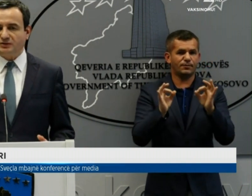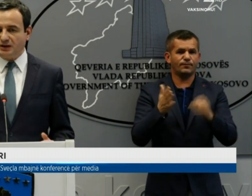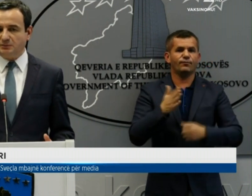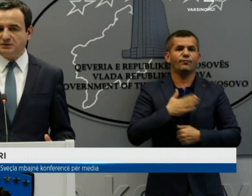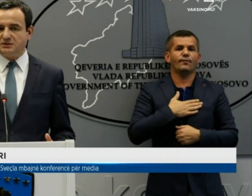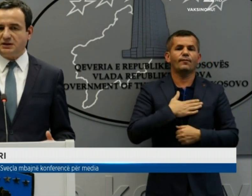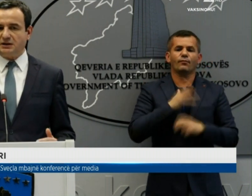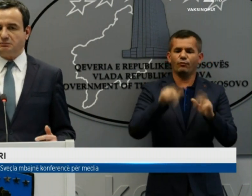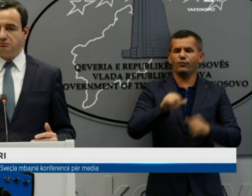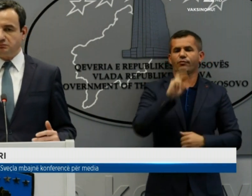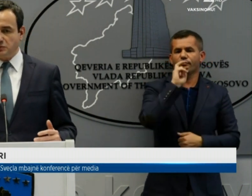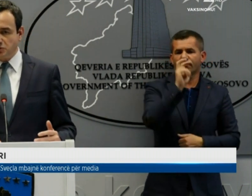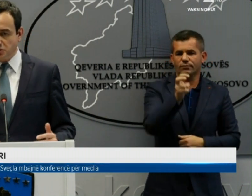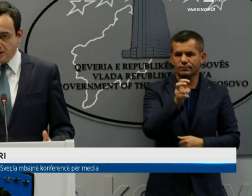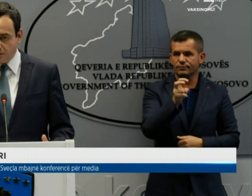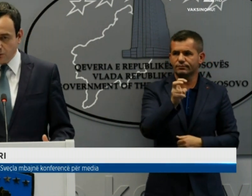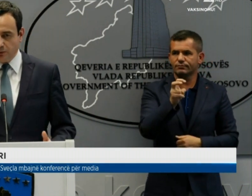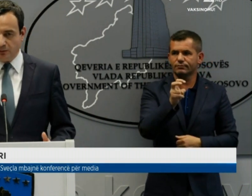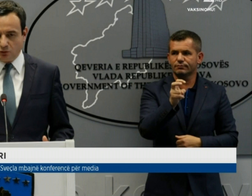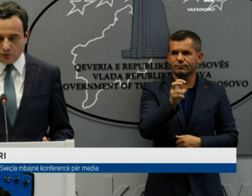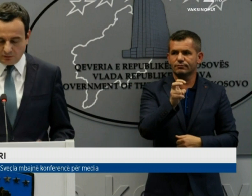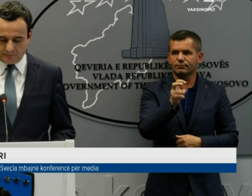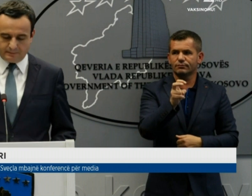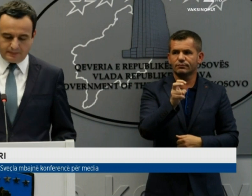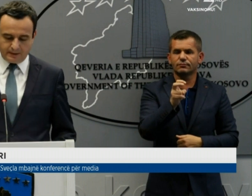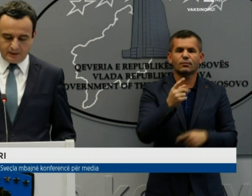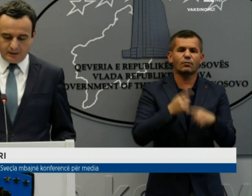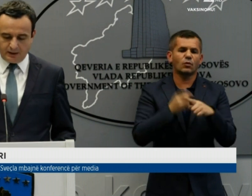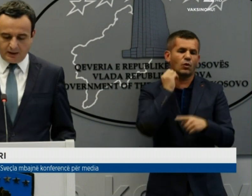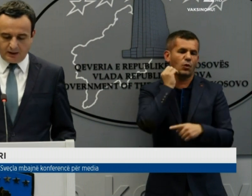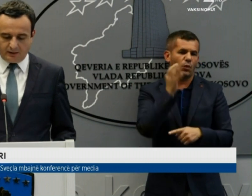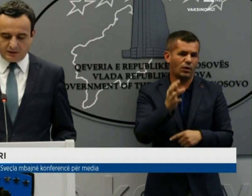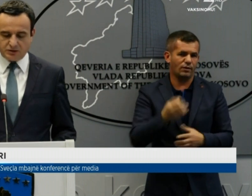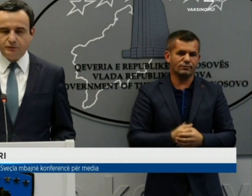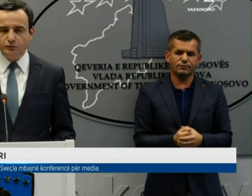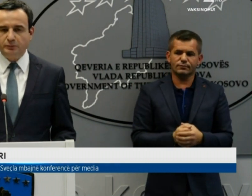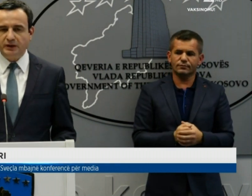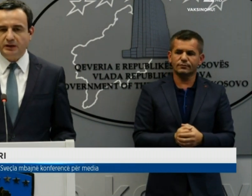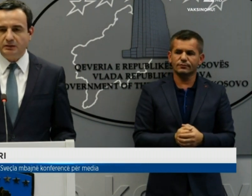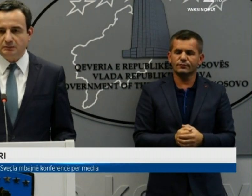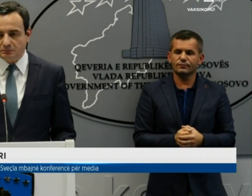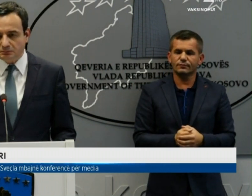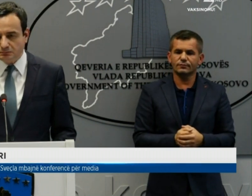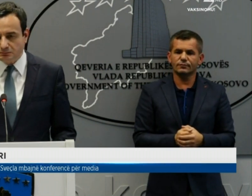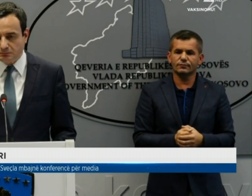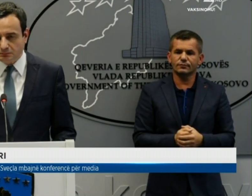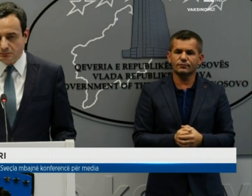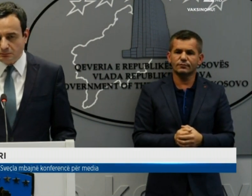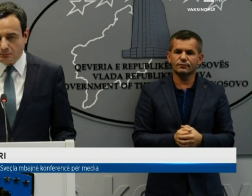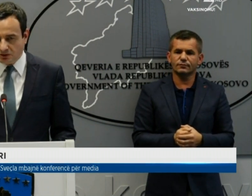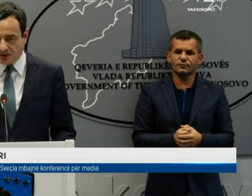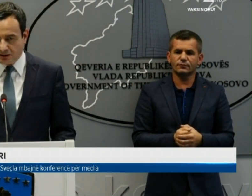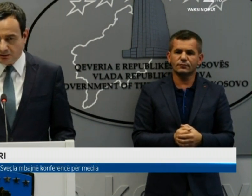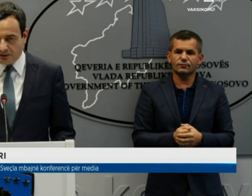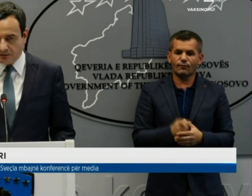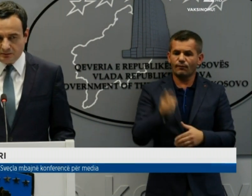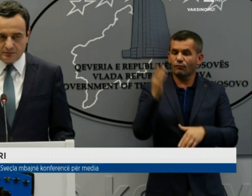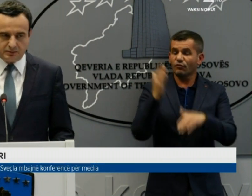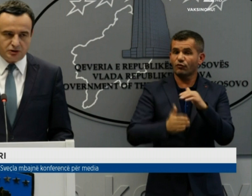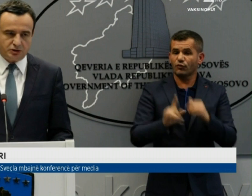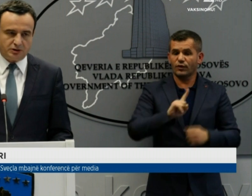mund të themi se çka do të bëjnë kur. Dhe së fundmi, mos